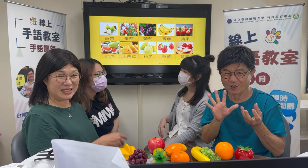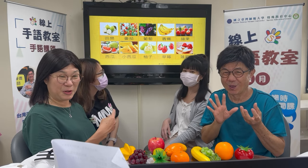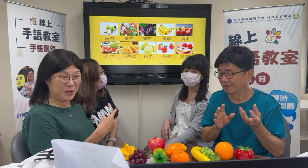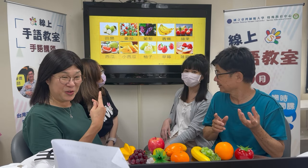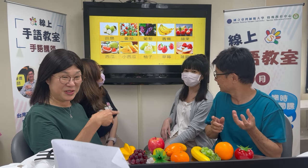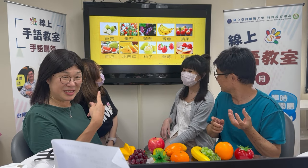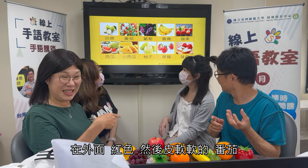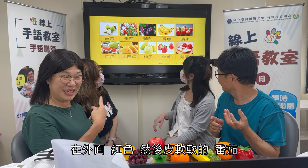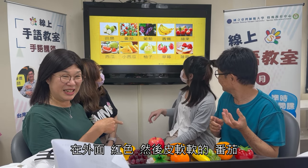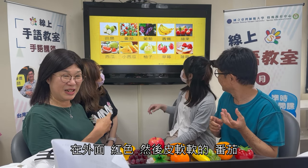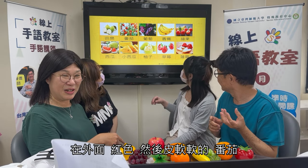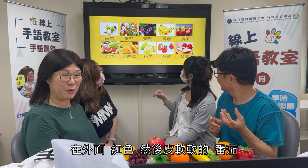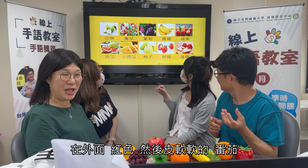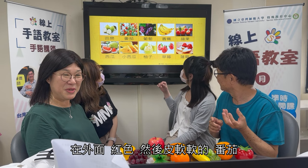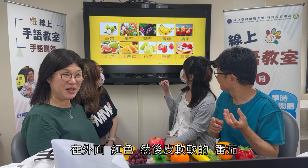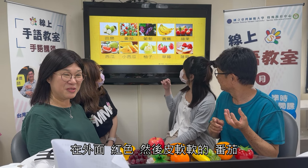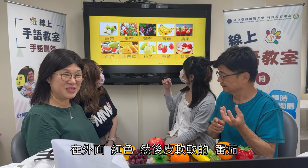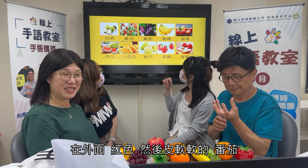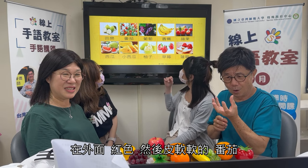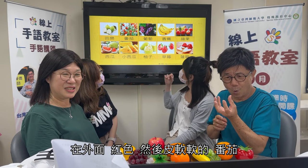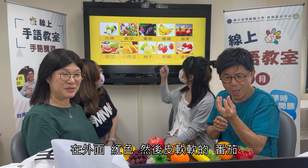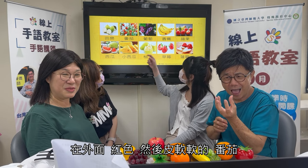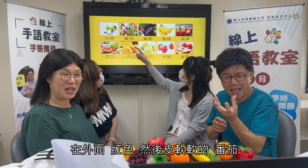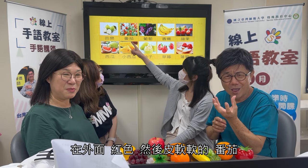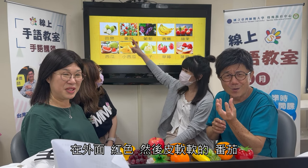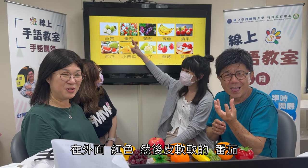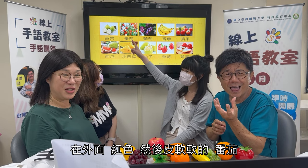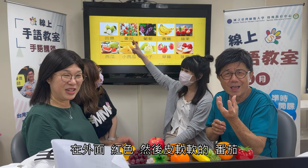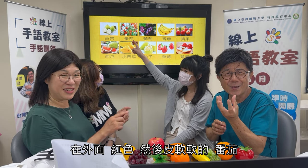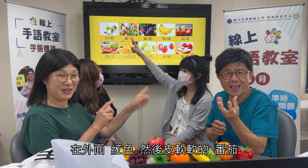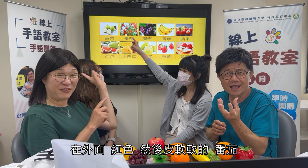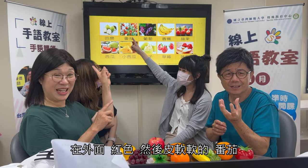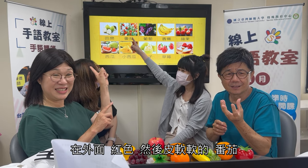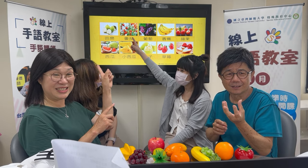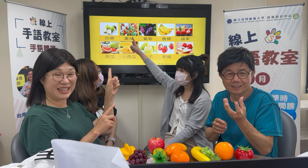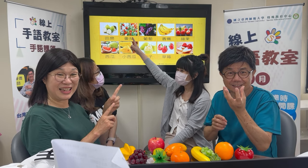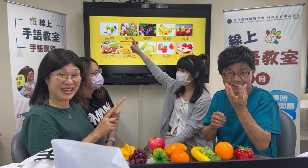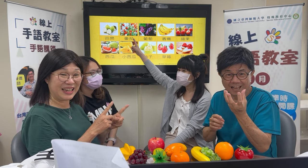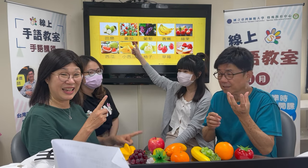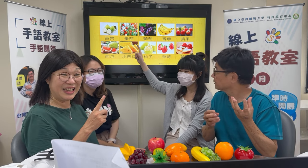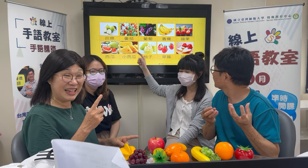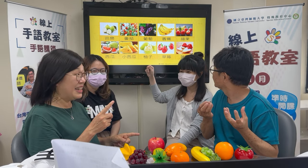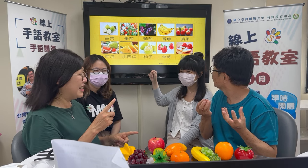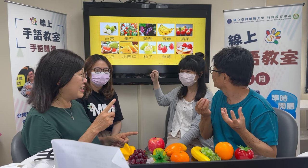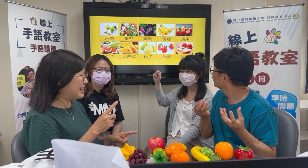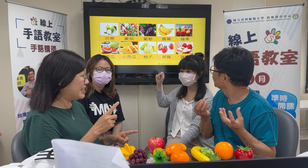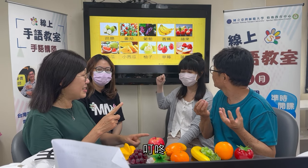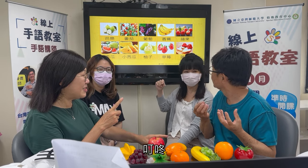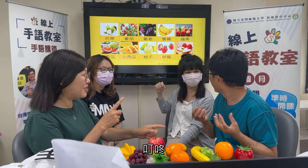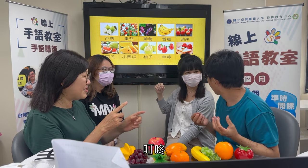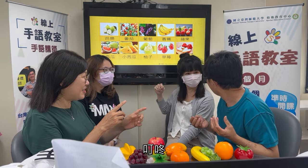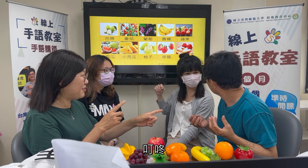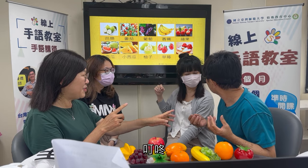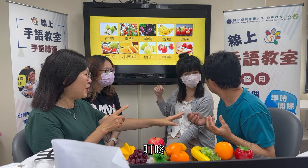有，在外面红色，然后皮软软的番茄，叮咚叮